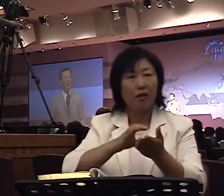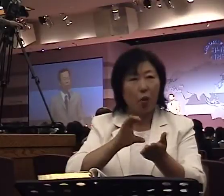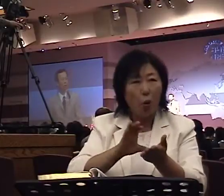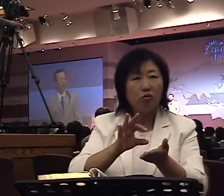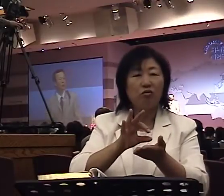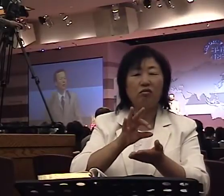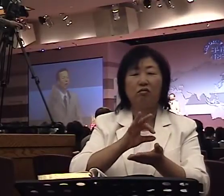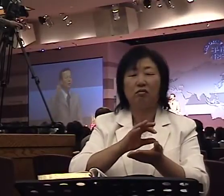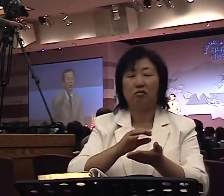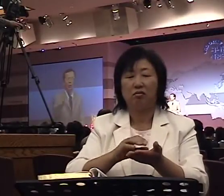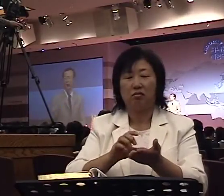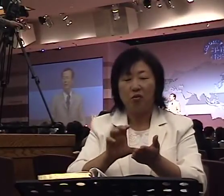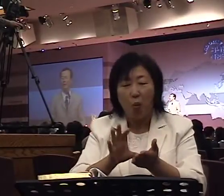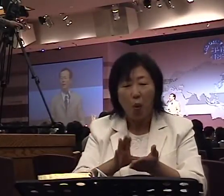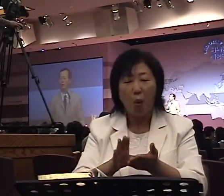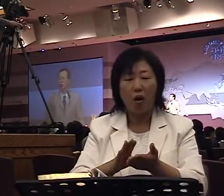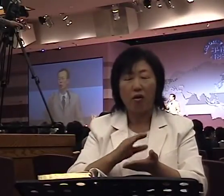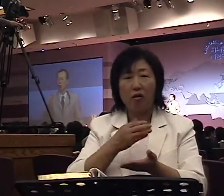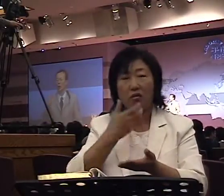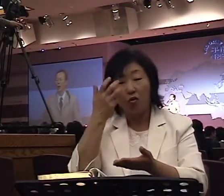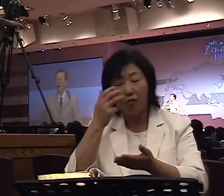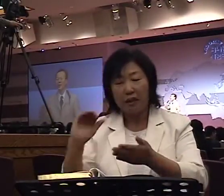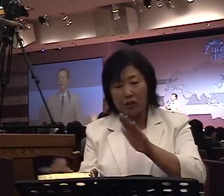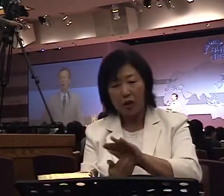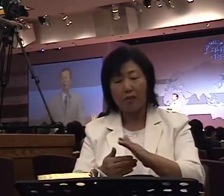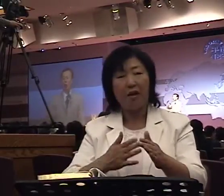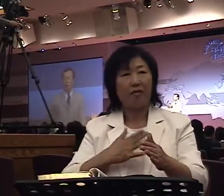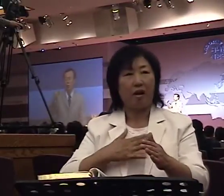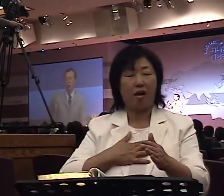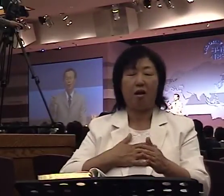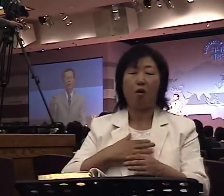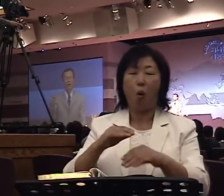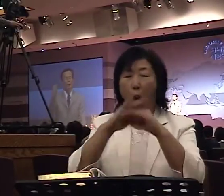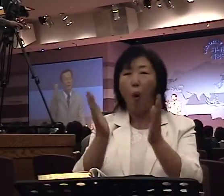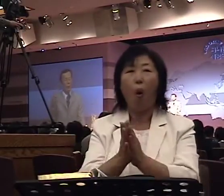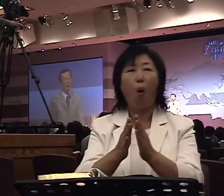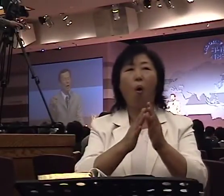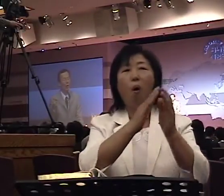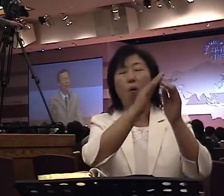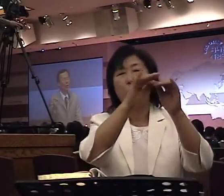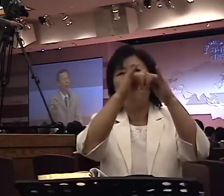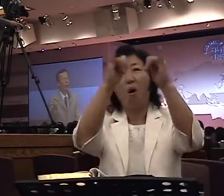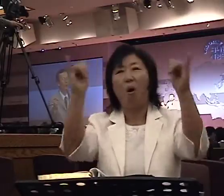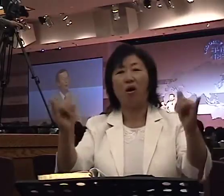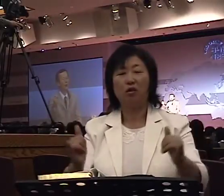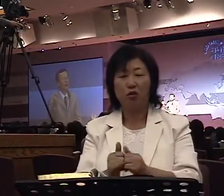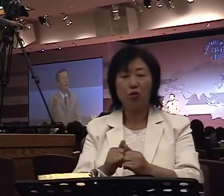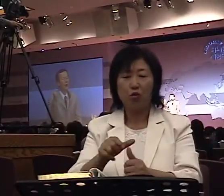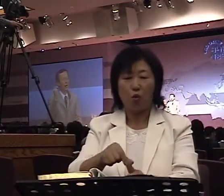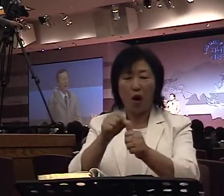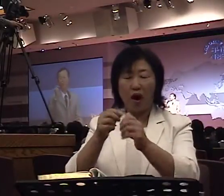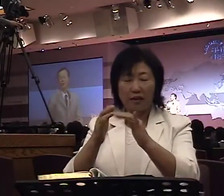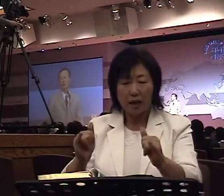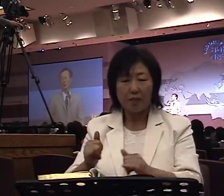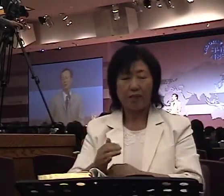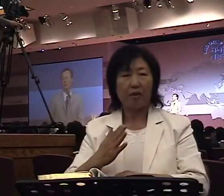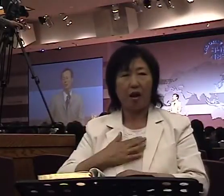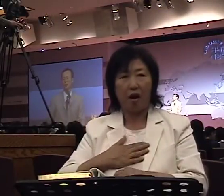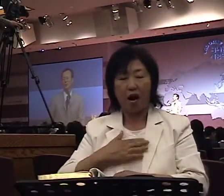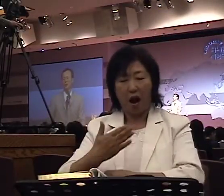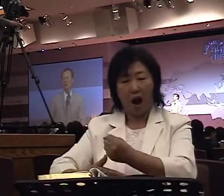나로다. 꿈을 이룰 사람은 나로다. 이 꿈을 통해 이제 온 인류를 구원할 사람은 나로다 하고